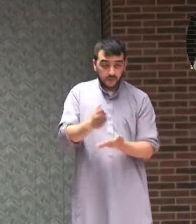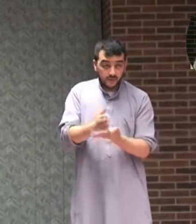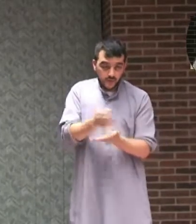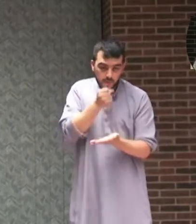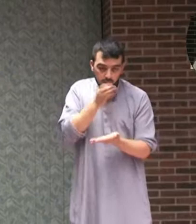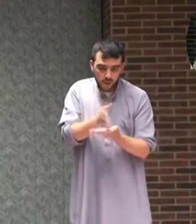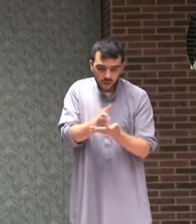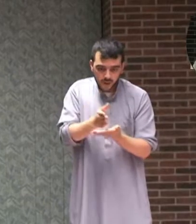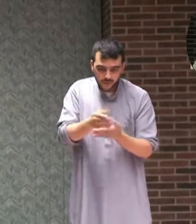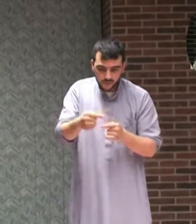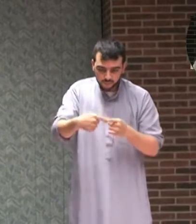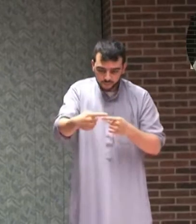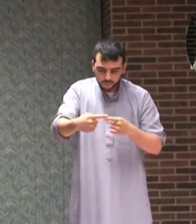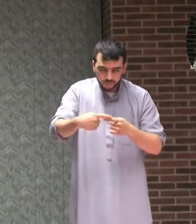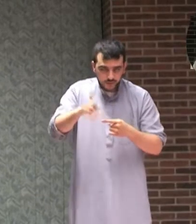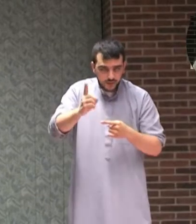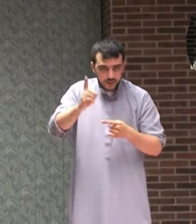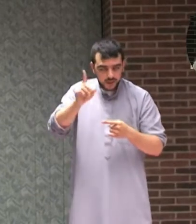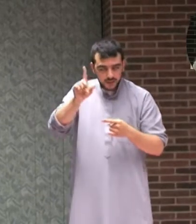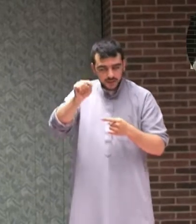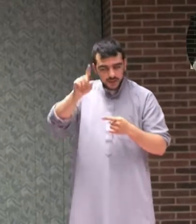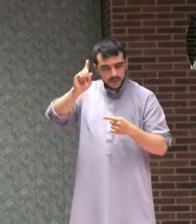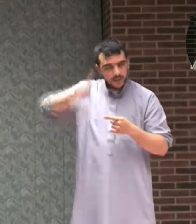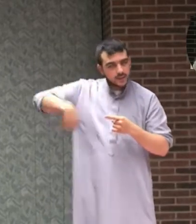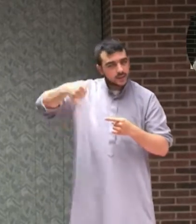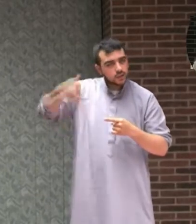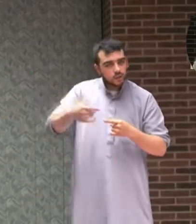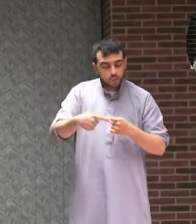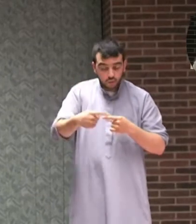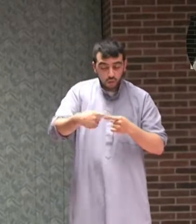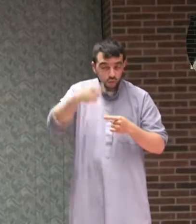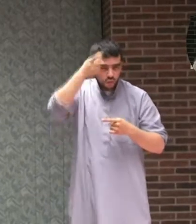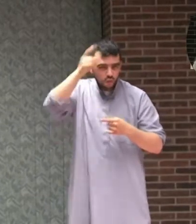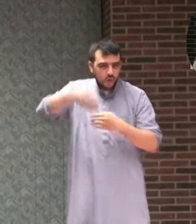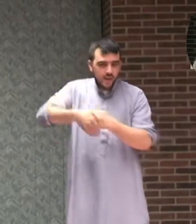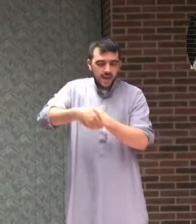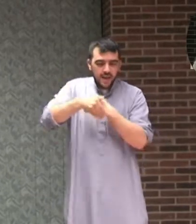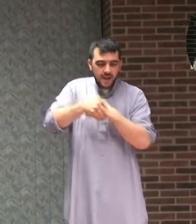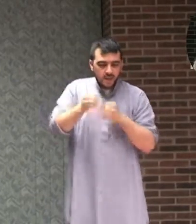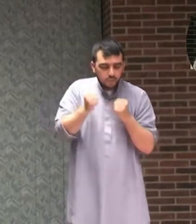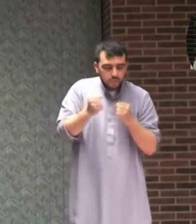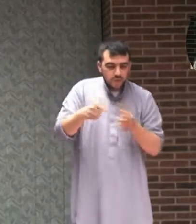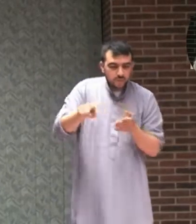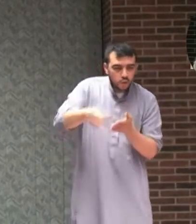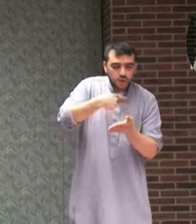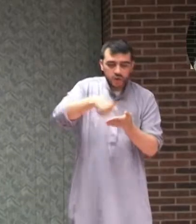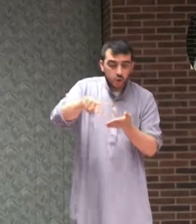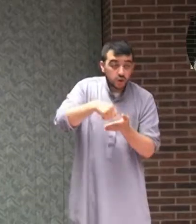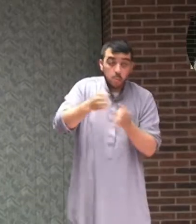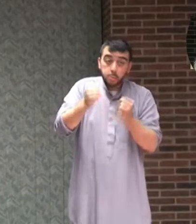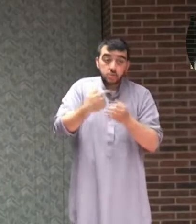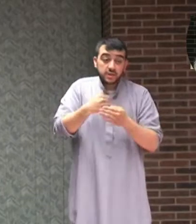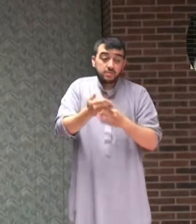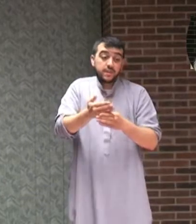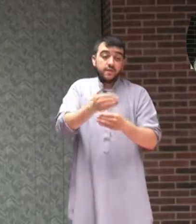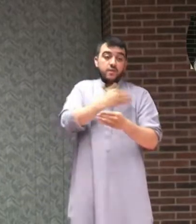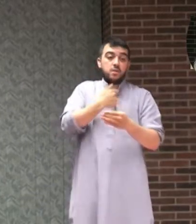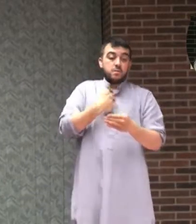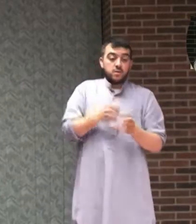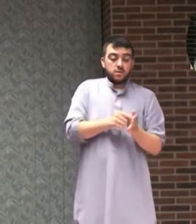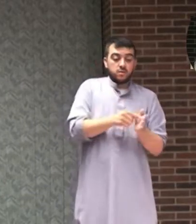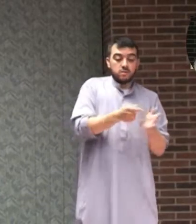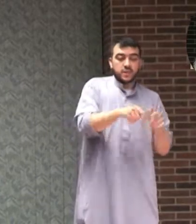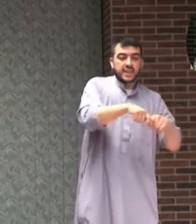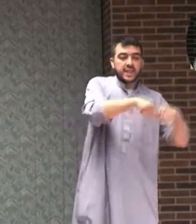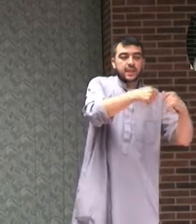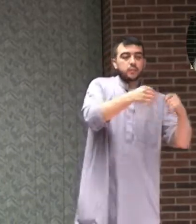dans la fin de ce mois-ci et il nous permet, Allah subhanahu wa ta'ala, malgré tout, de pouvoir rectifier le manque qu'on aurait pu avoir